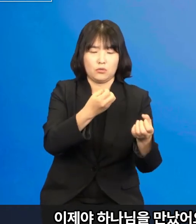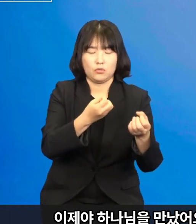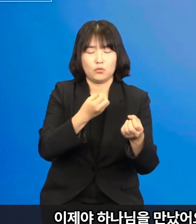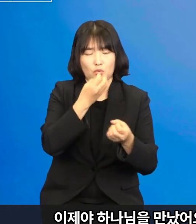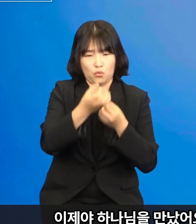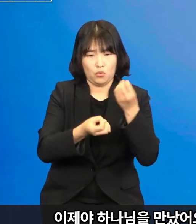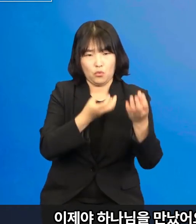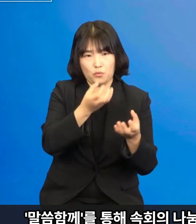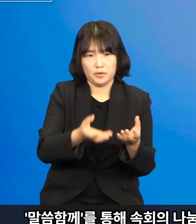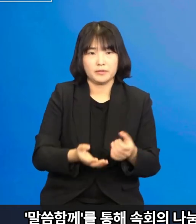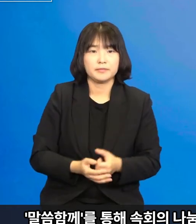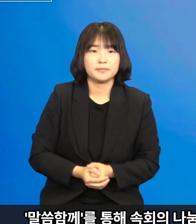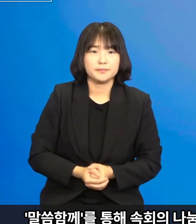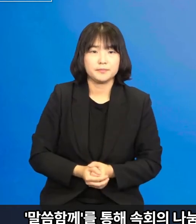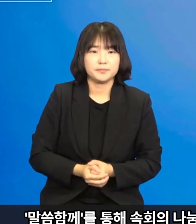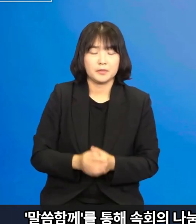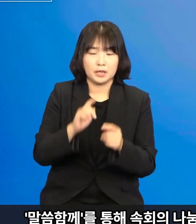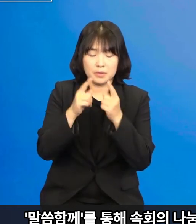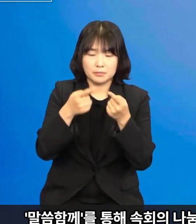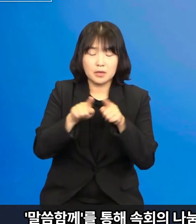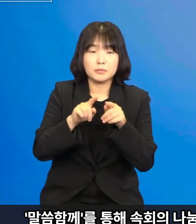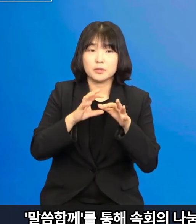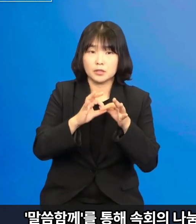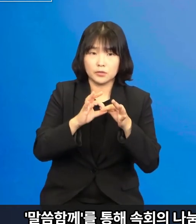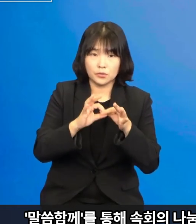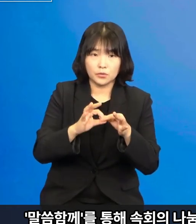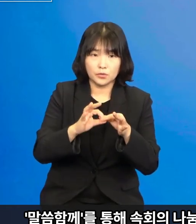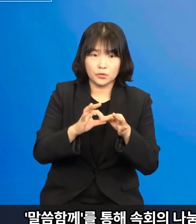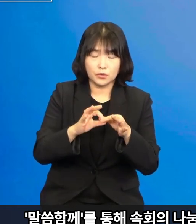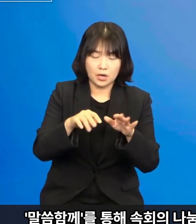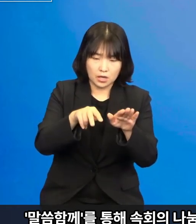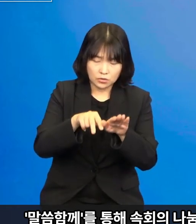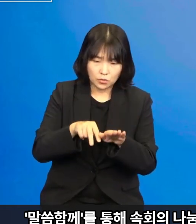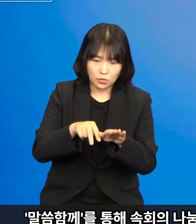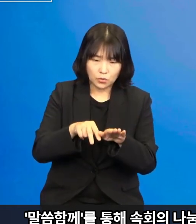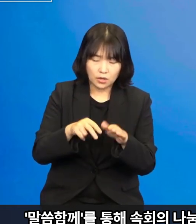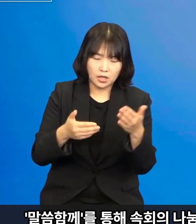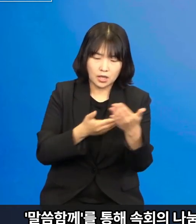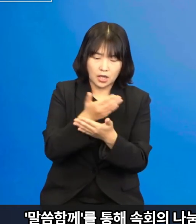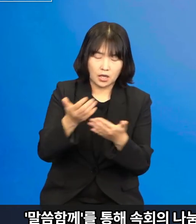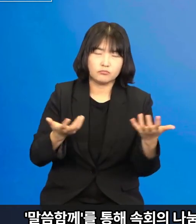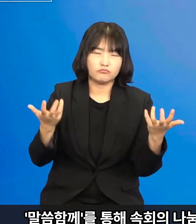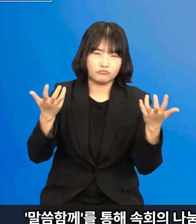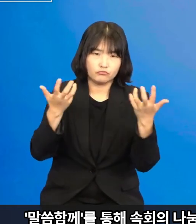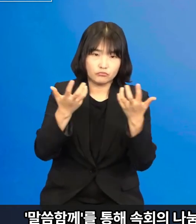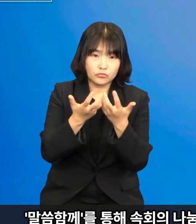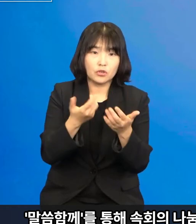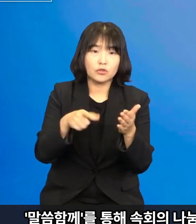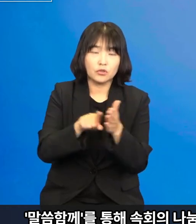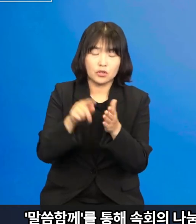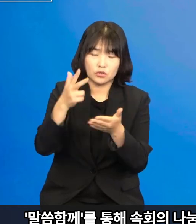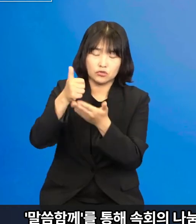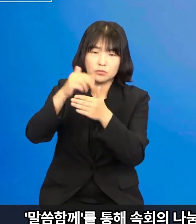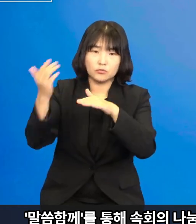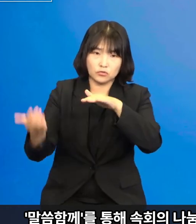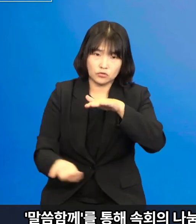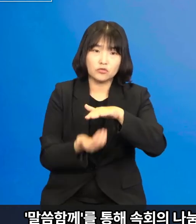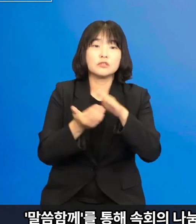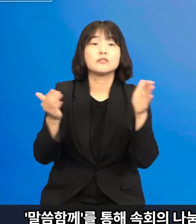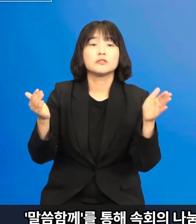있었습니다. 말씀 함께를 통해 속회의 나눔이 풍성해지도록 주님이 이루셨습니다.